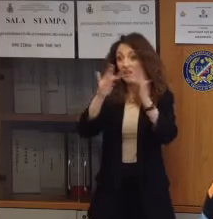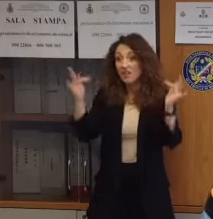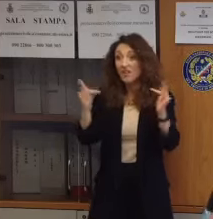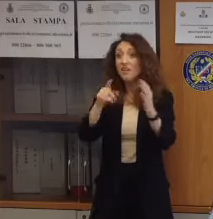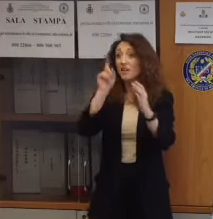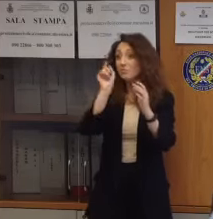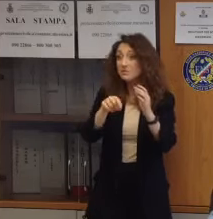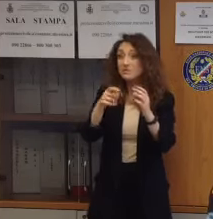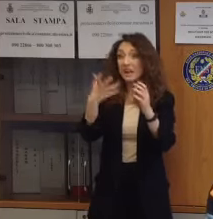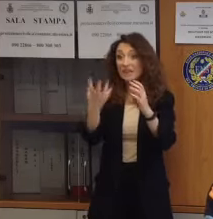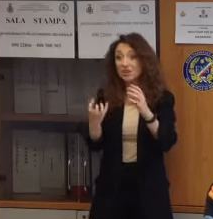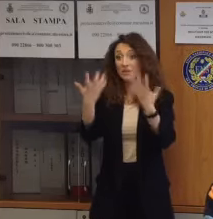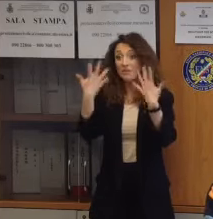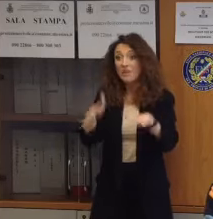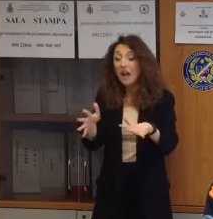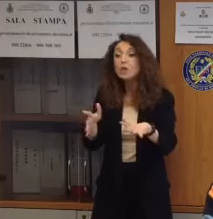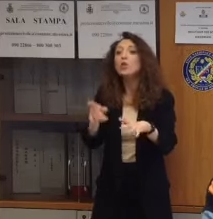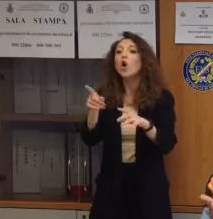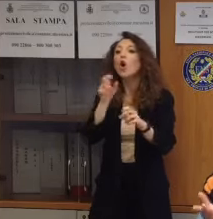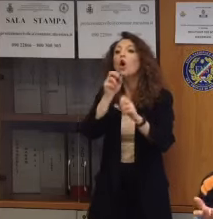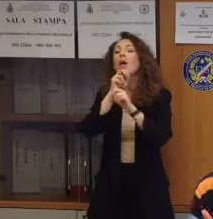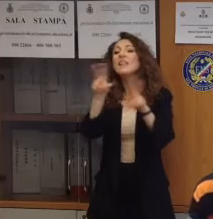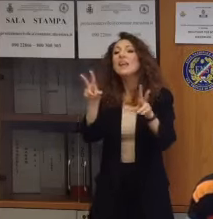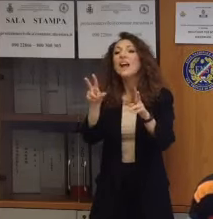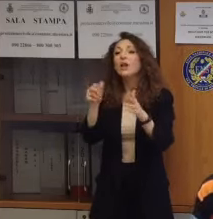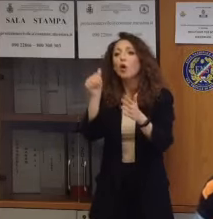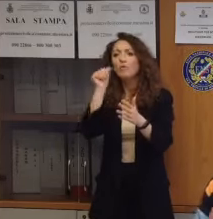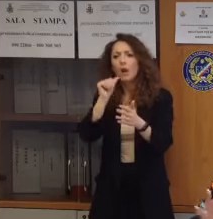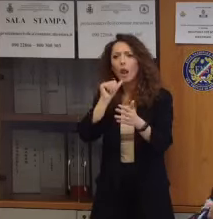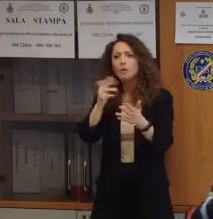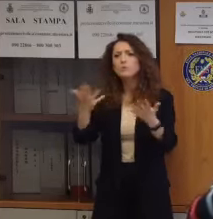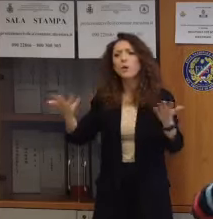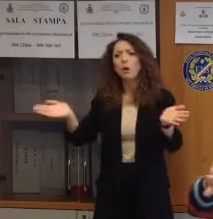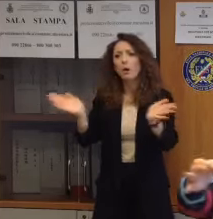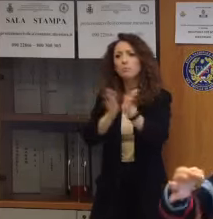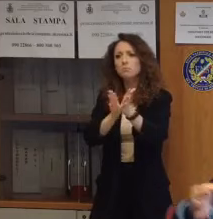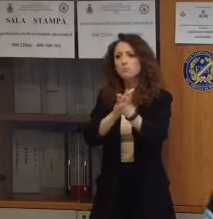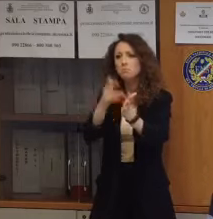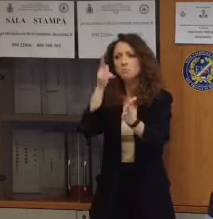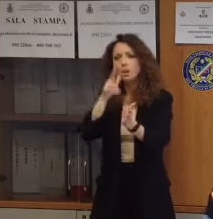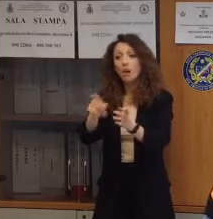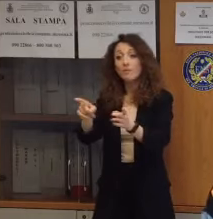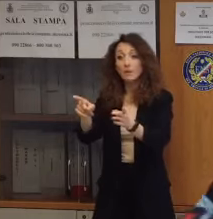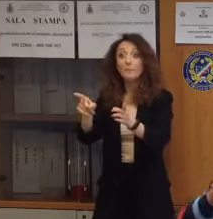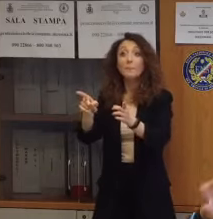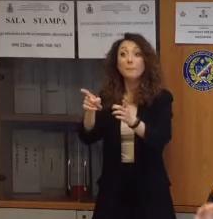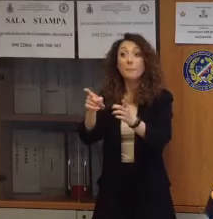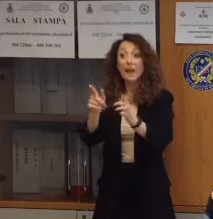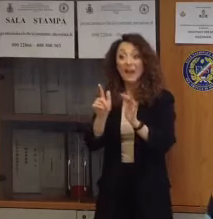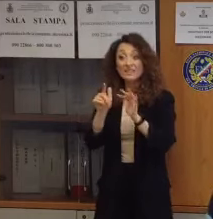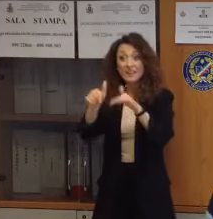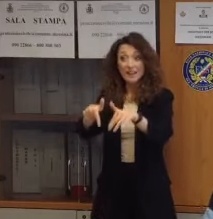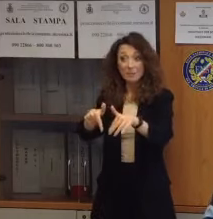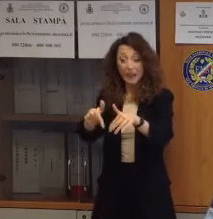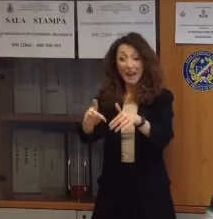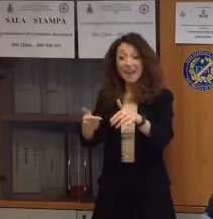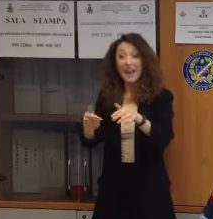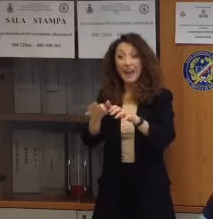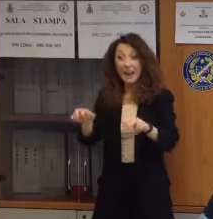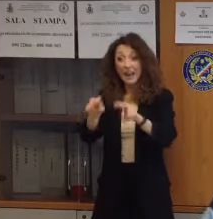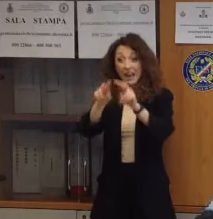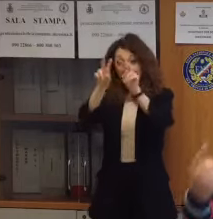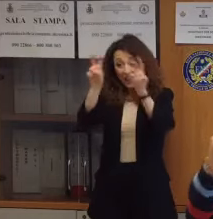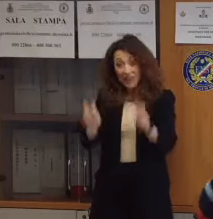non è perfetto, bravi! Ma la prossima settimana il sistema si chiude, si perfeziona.